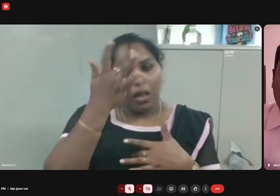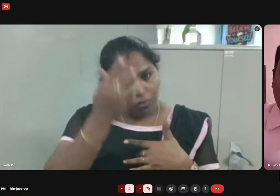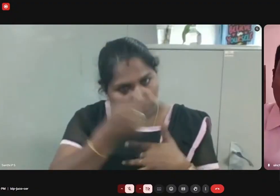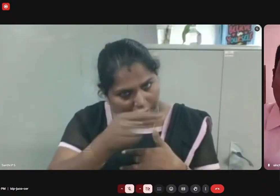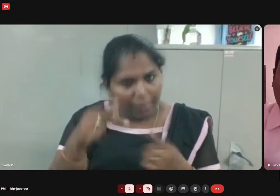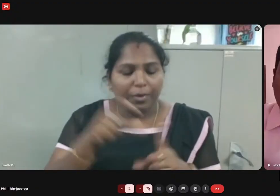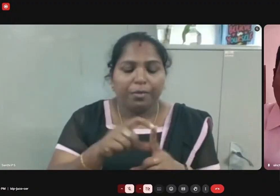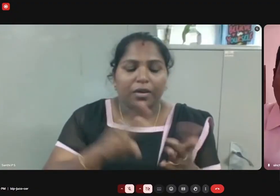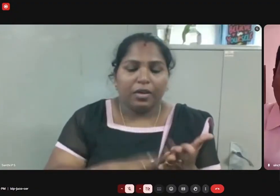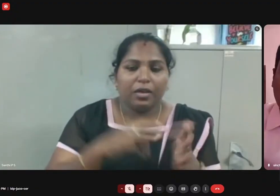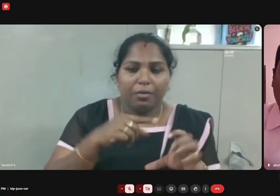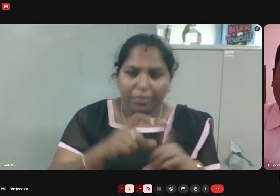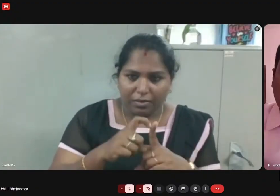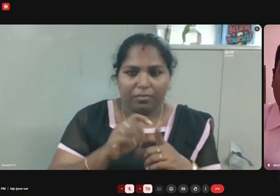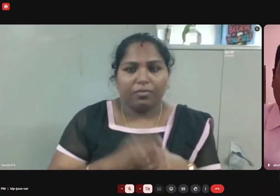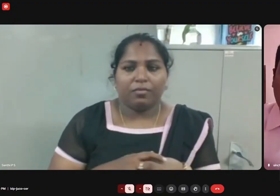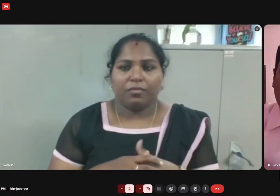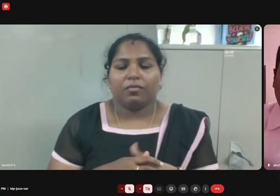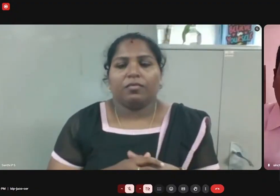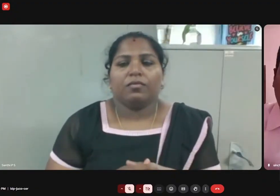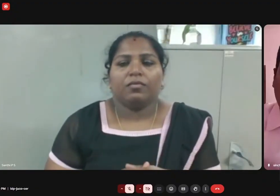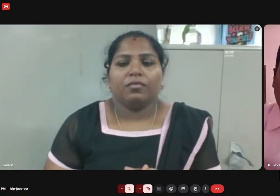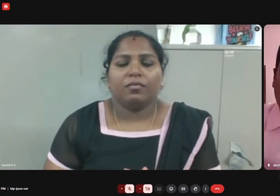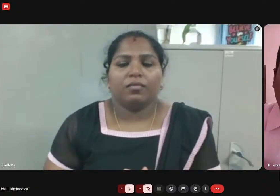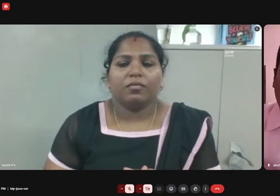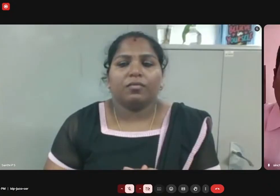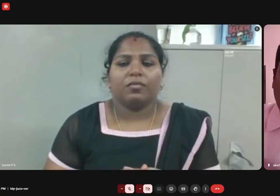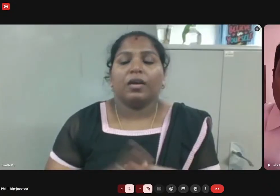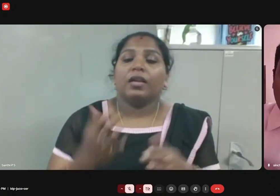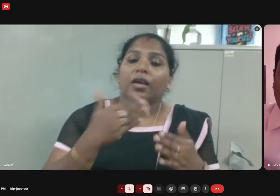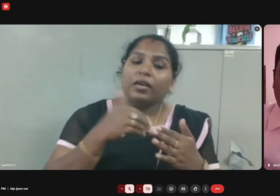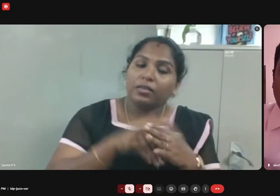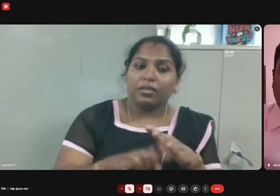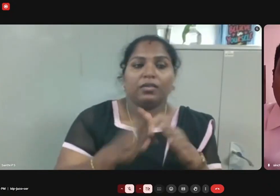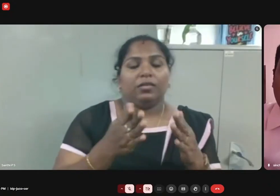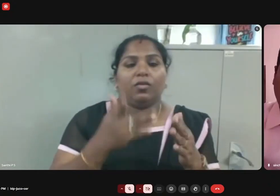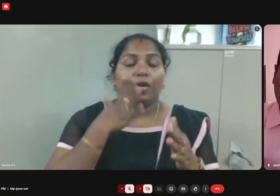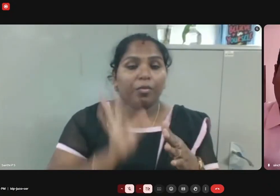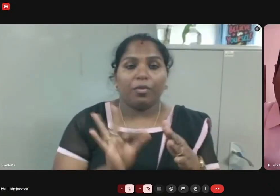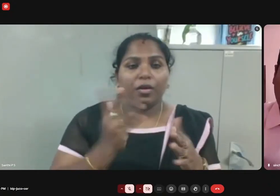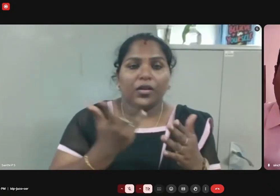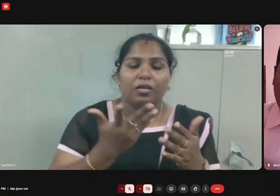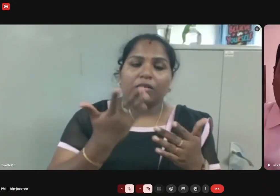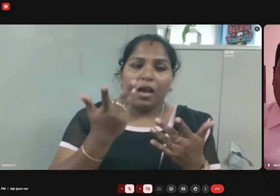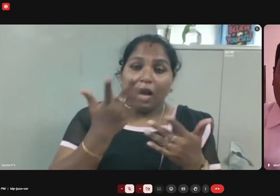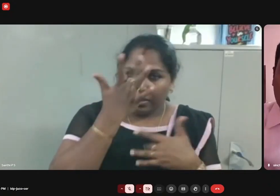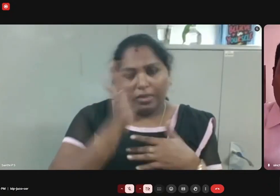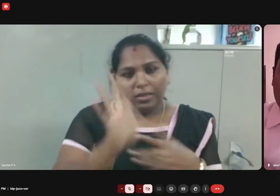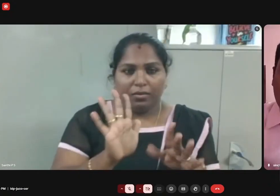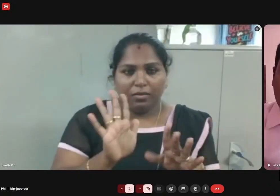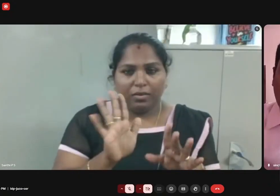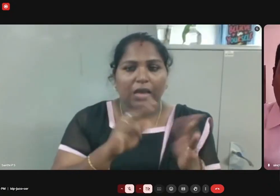തന്നെയാണ്, ഡുഷീൻ മസ്കുലർ ഡിസ്ട്രോഫി. ഡുഷീൻ മസ്കുലർ ഡിസ്ട്രോഫി അതിനകത്ത് ആ മസ്കുലർ ഡിസ്ട്രോഫിയിലെ ഏറ്റവും പ്രധാനപ്പെട്ട ഒരു അസുഖം.